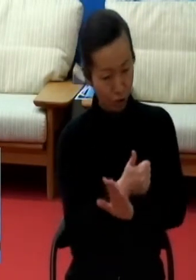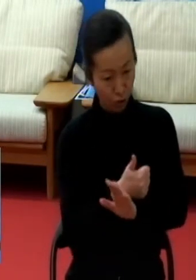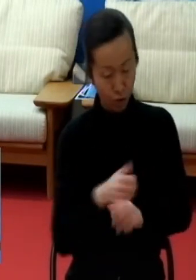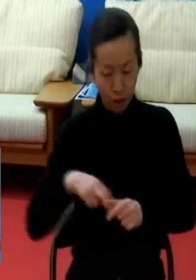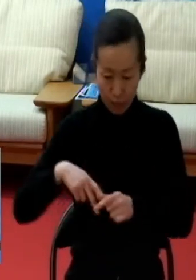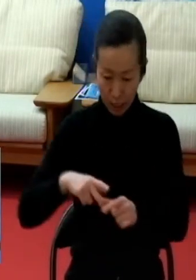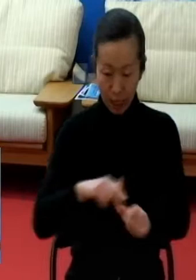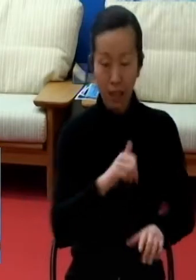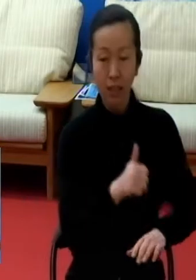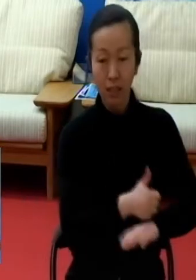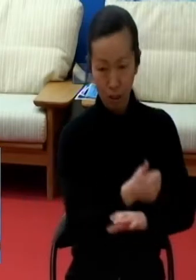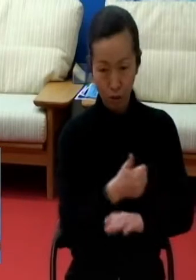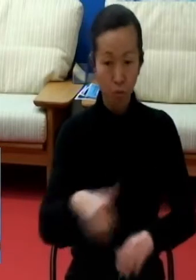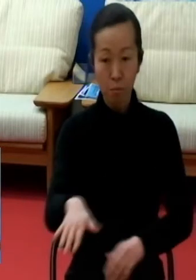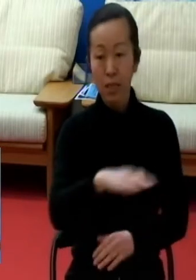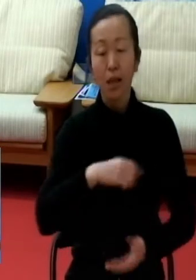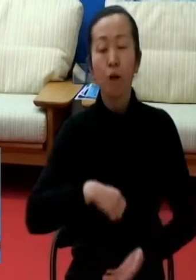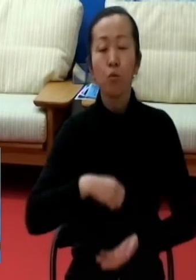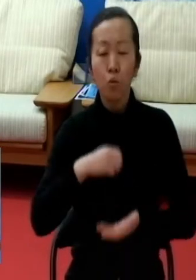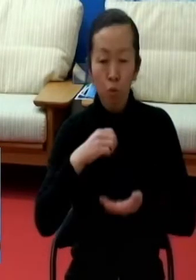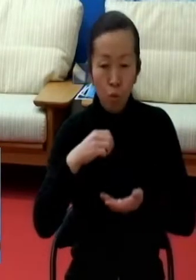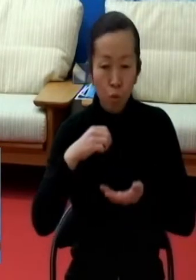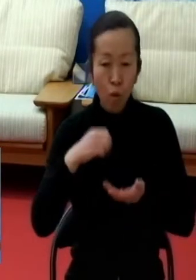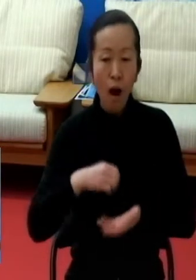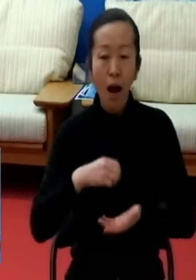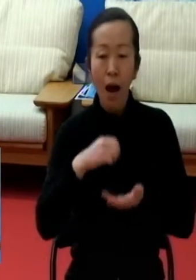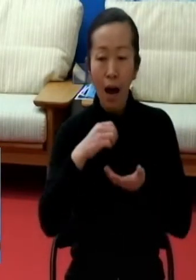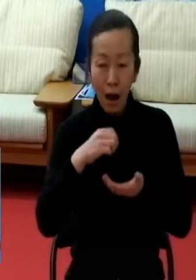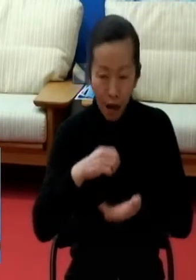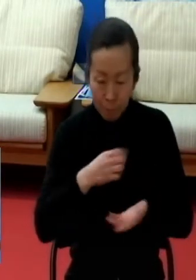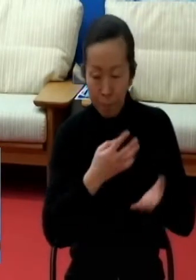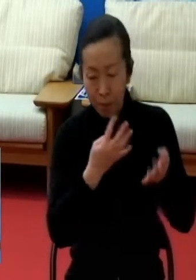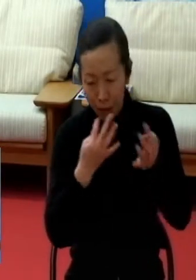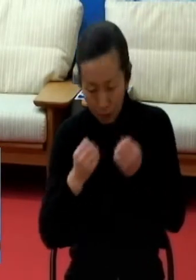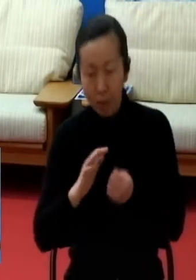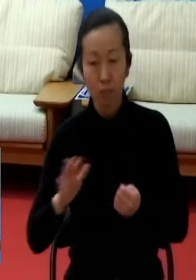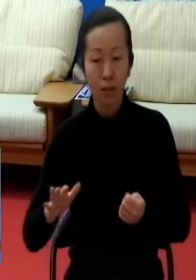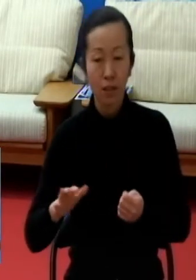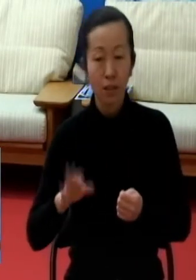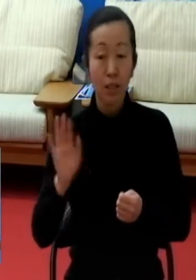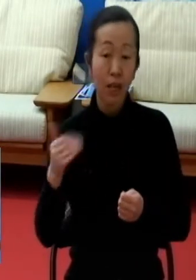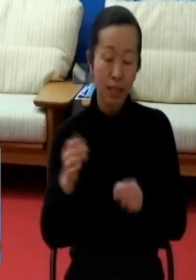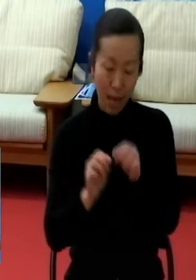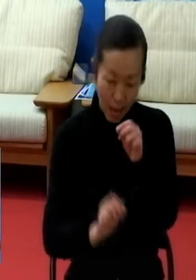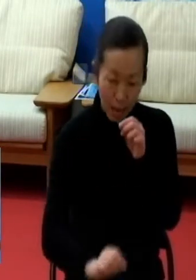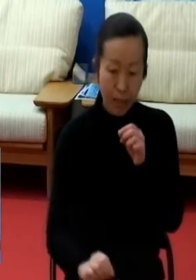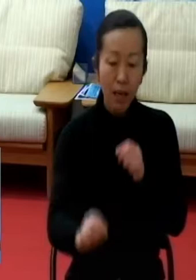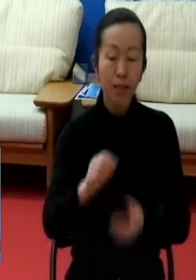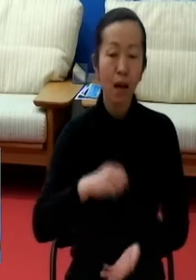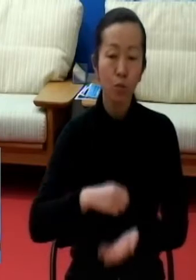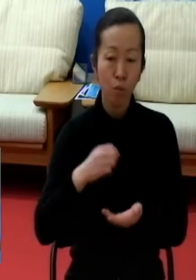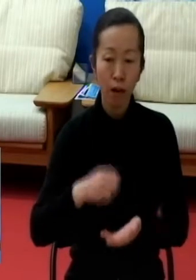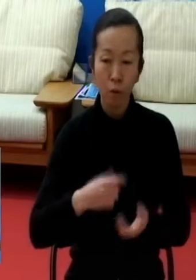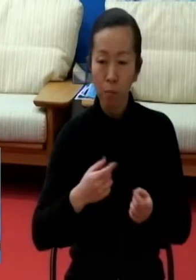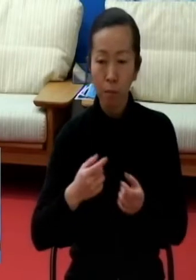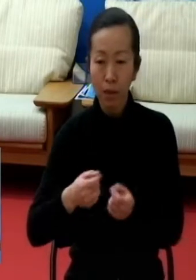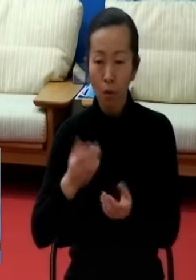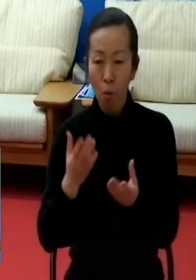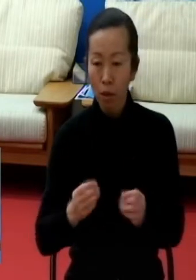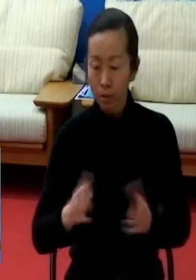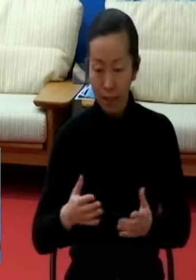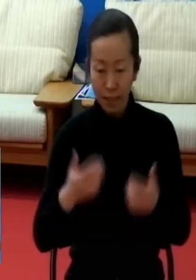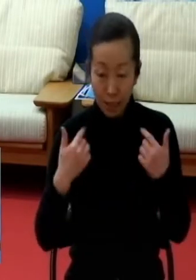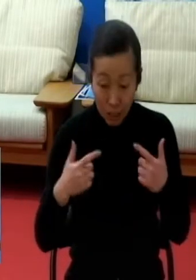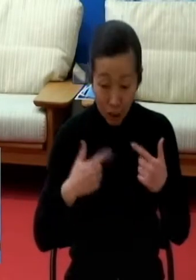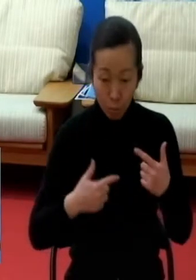팬은 영원한 팬이 없어요. しかし、その不安は、永遠な不安はいない。 언제나 움직입니다. いつでも動くんです。 내가 원하는 사람을 좋아하는